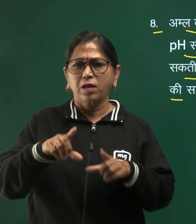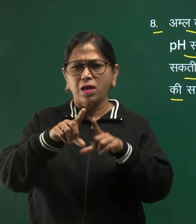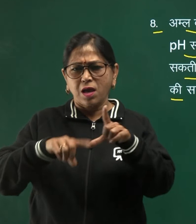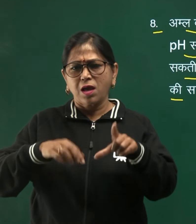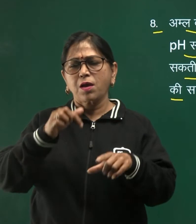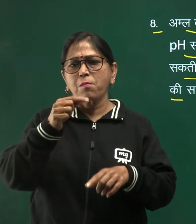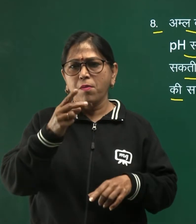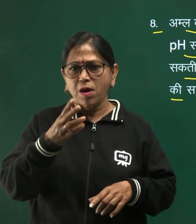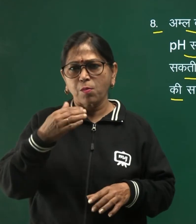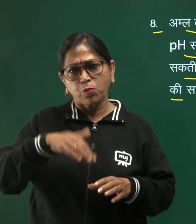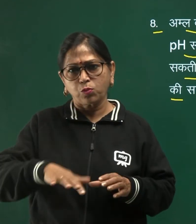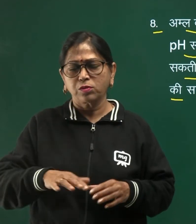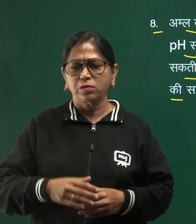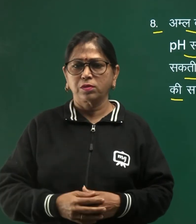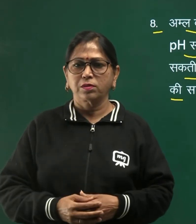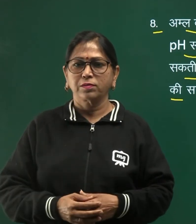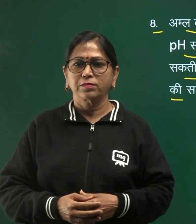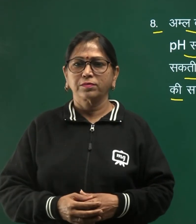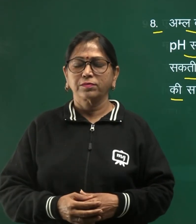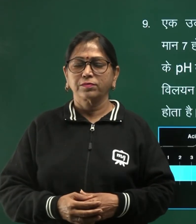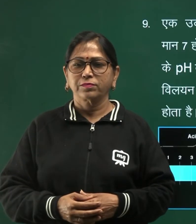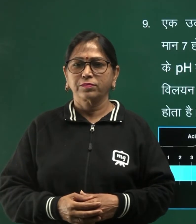संद्रता की मैप होती है